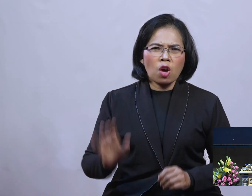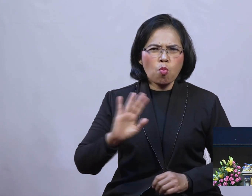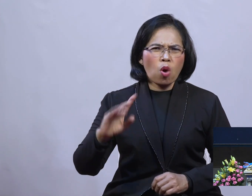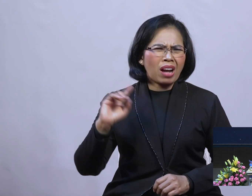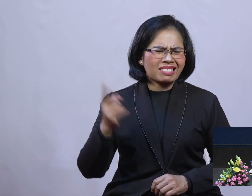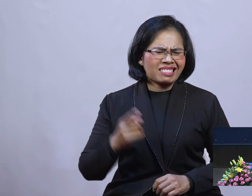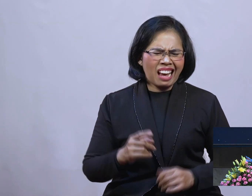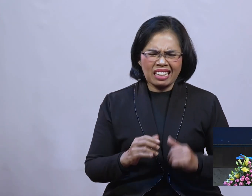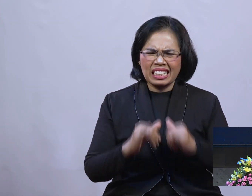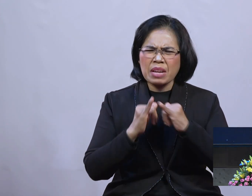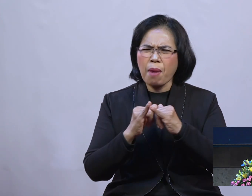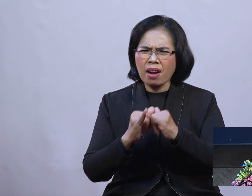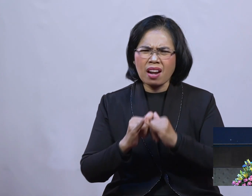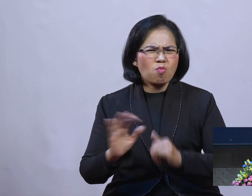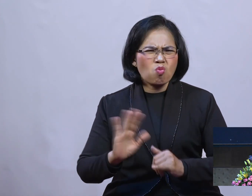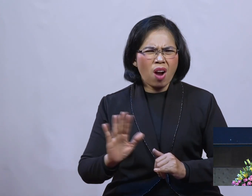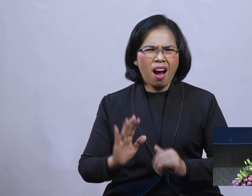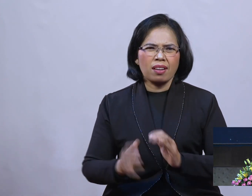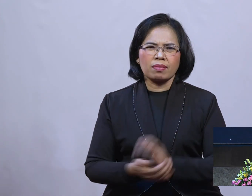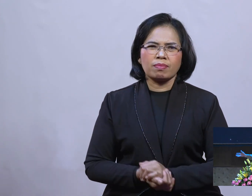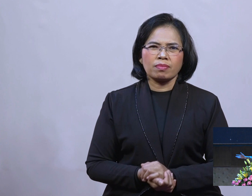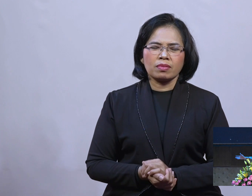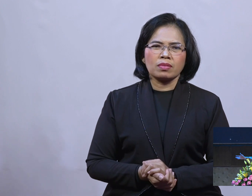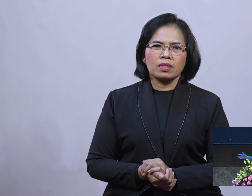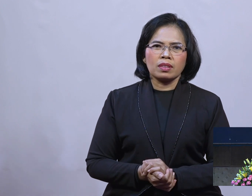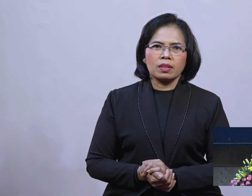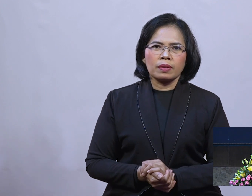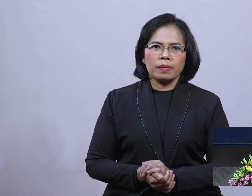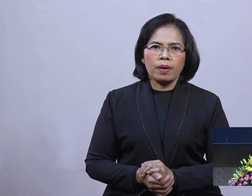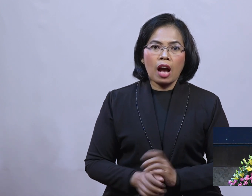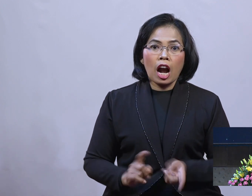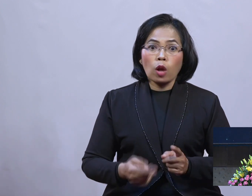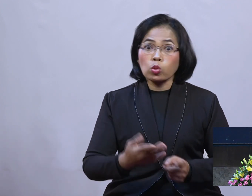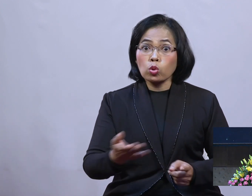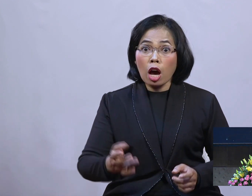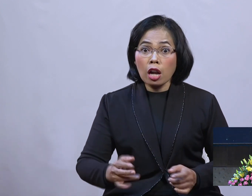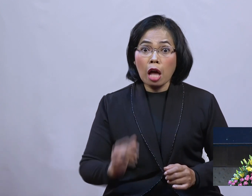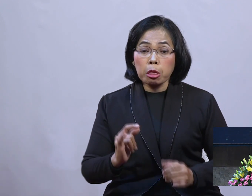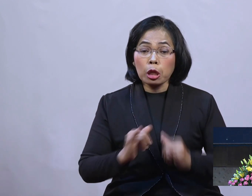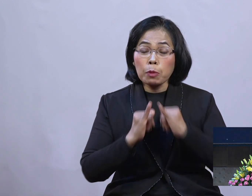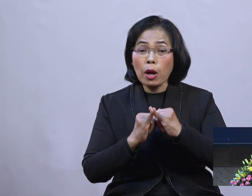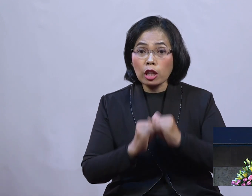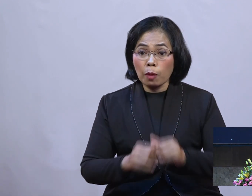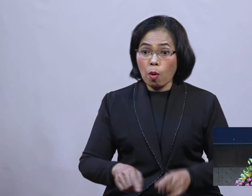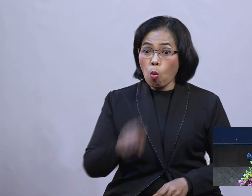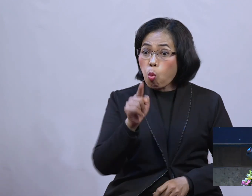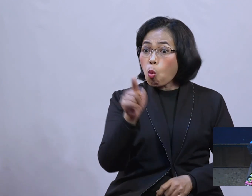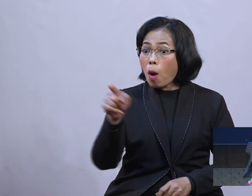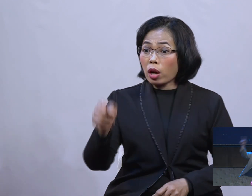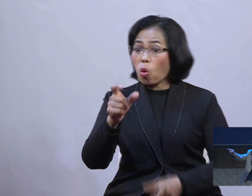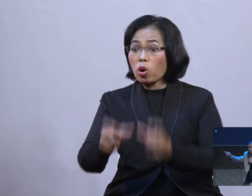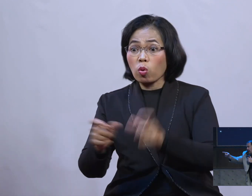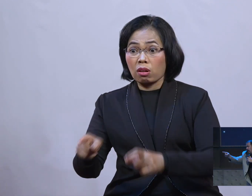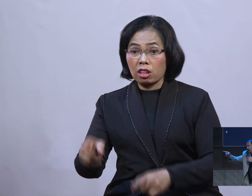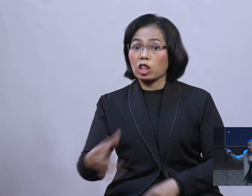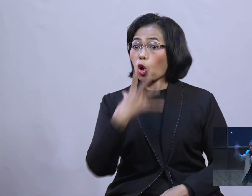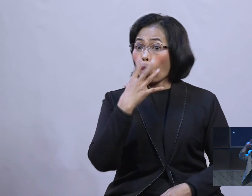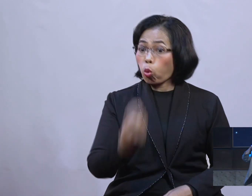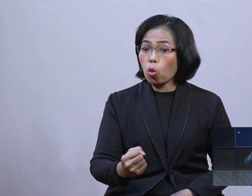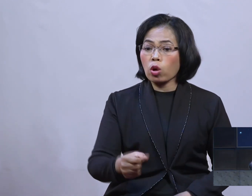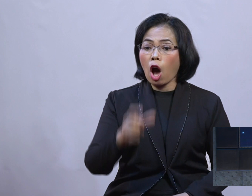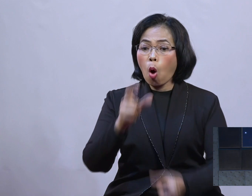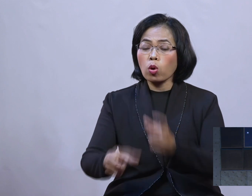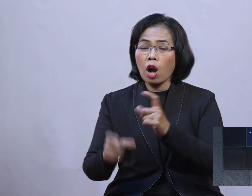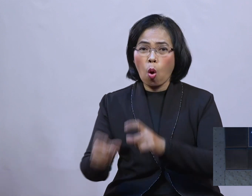sekali ibadah kalau kita ibadah tapi orang sombong Kita ibadah sama kaki orang kita IPA adalah bisa mengandalkan kekuatan sendiri oke kita bilang terkutuklah